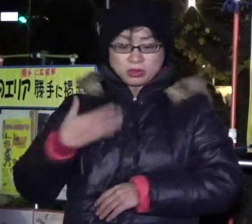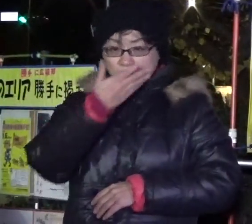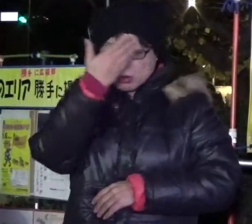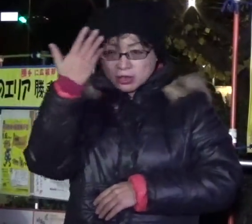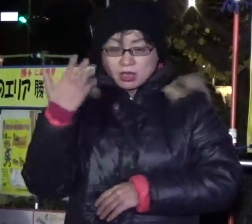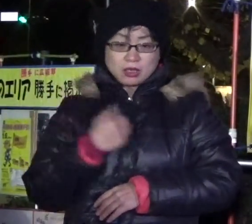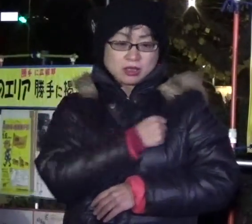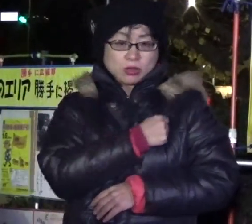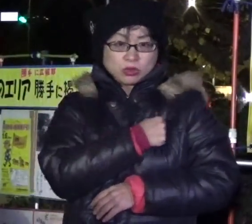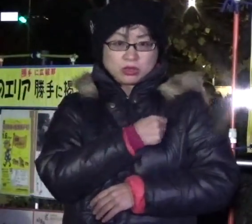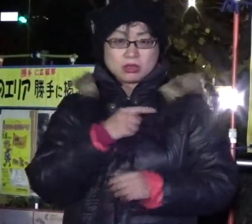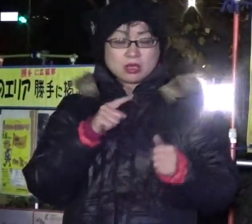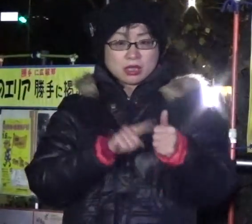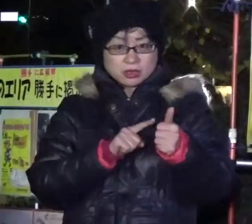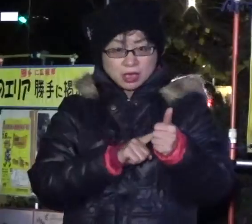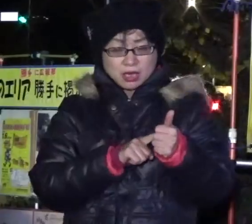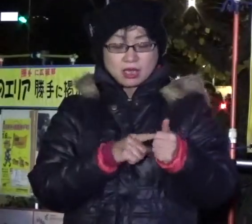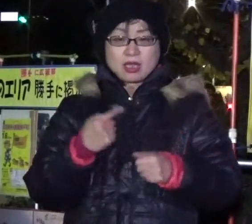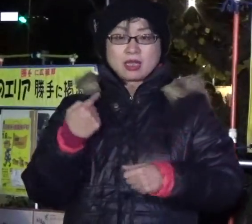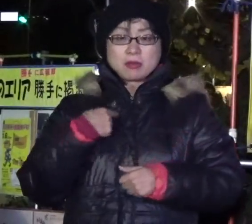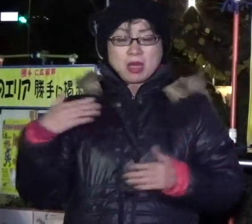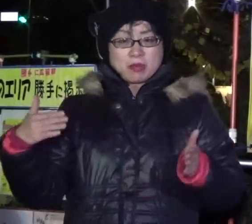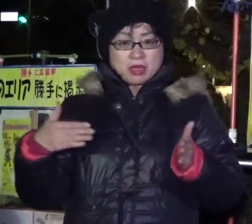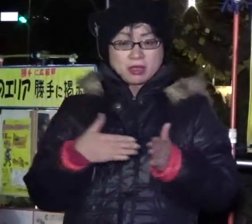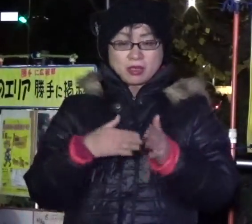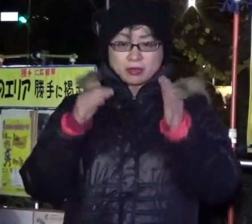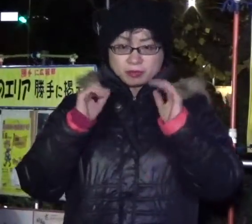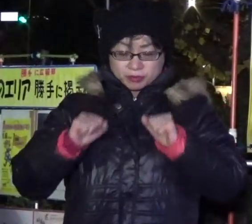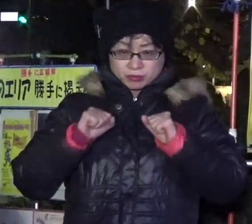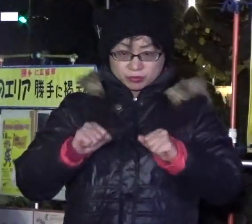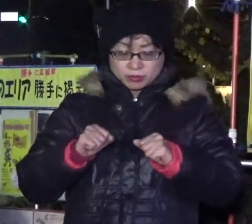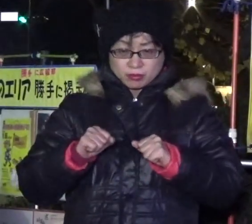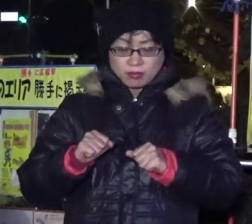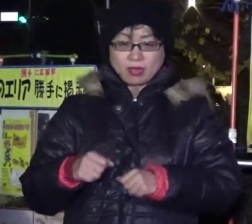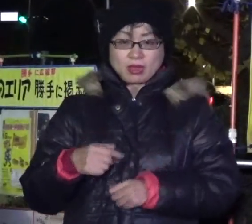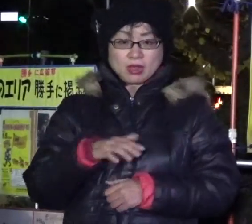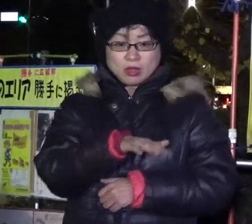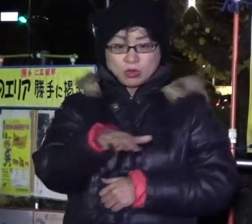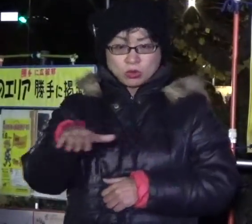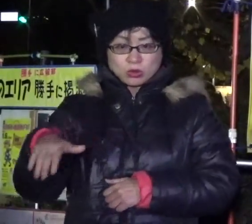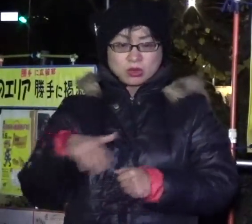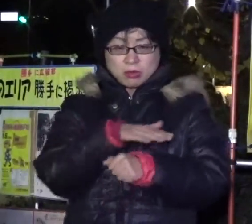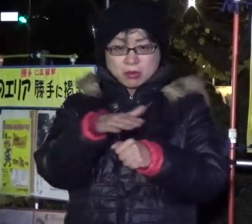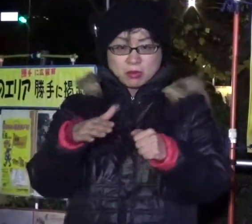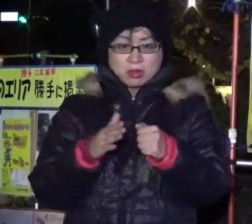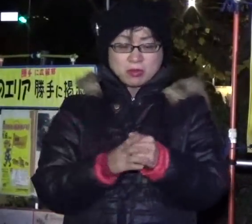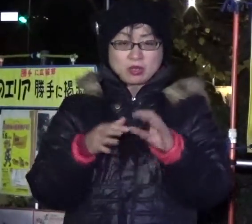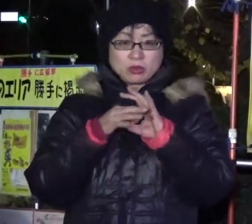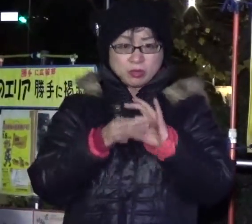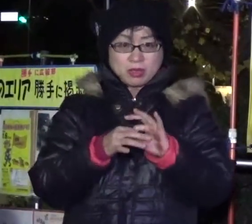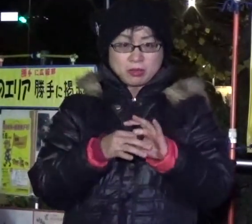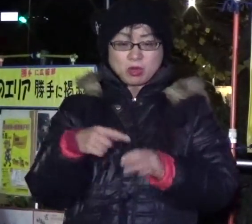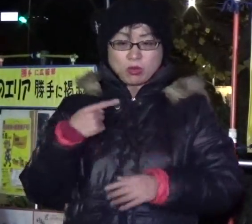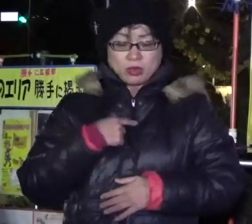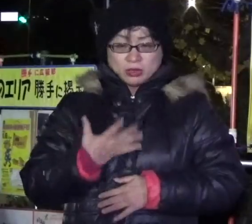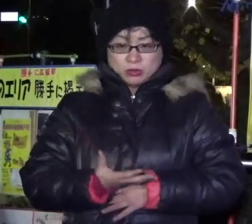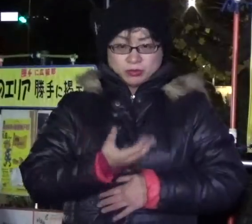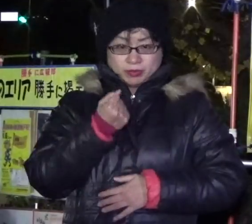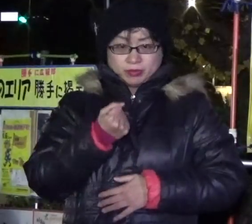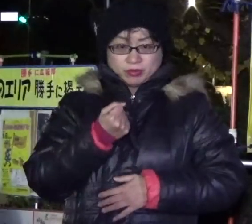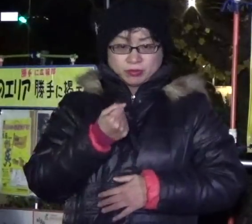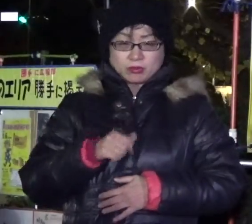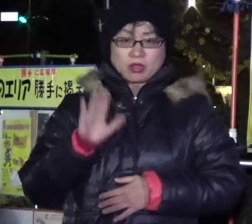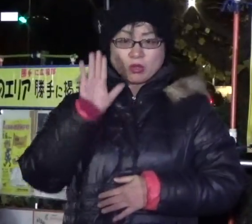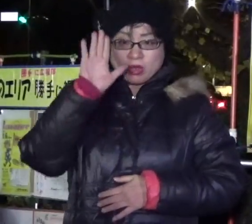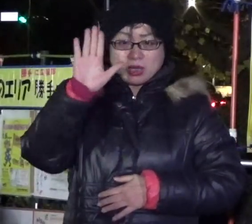命に対して今までやってきたことを、本当にそういう方たちを守るためにもあらん限りの持てるものをこ